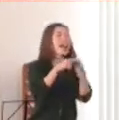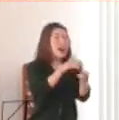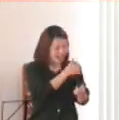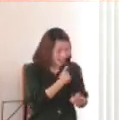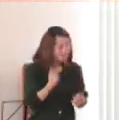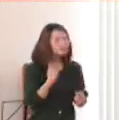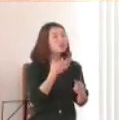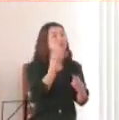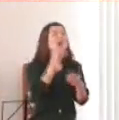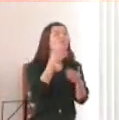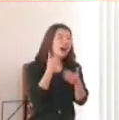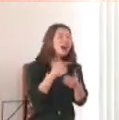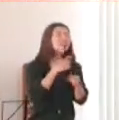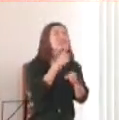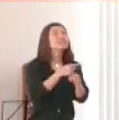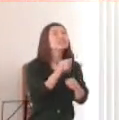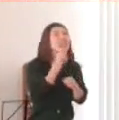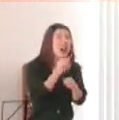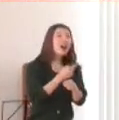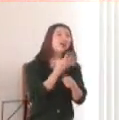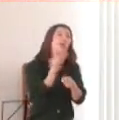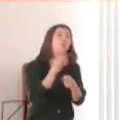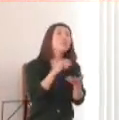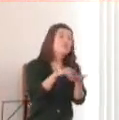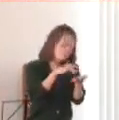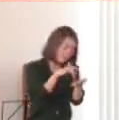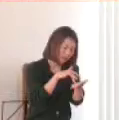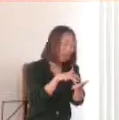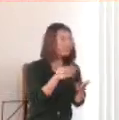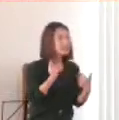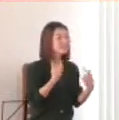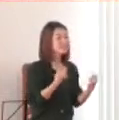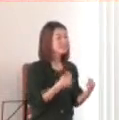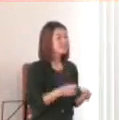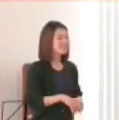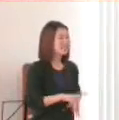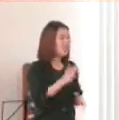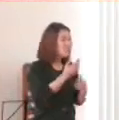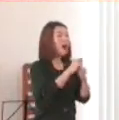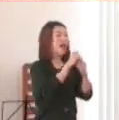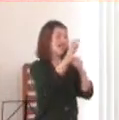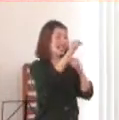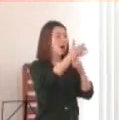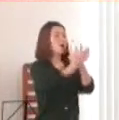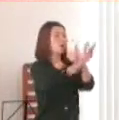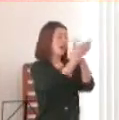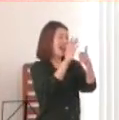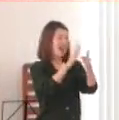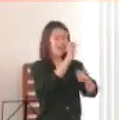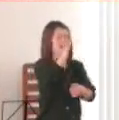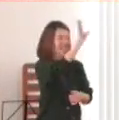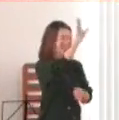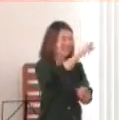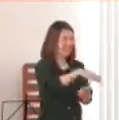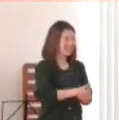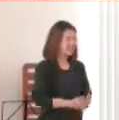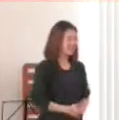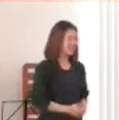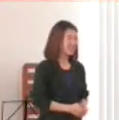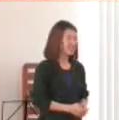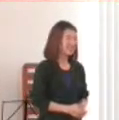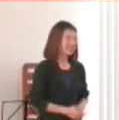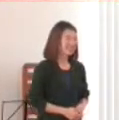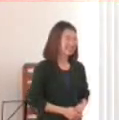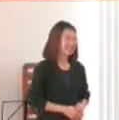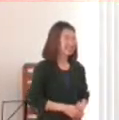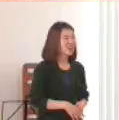永遠に変わらないこの保険は、どんな災害にも、どんな試練にも、どんな必要にも対